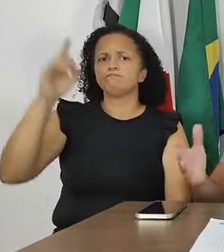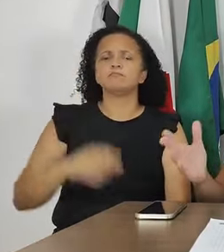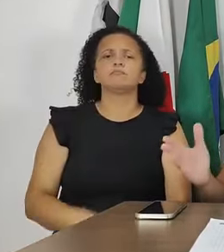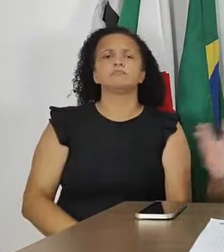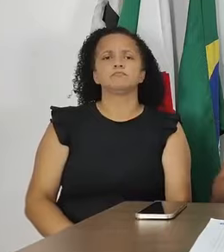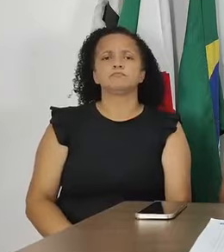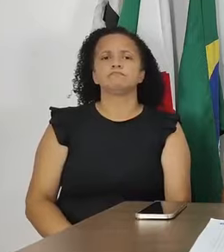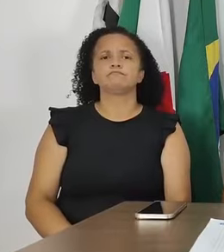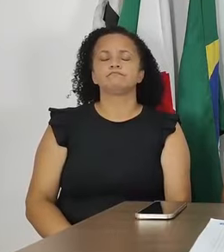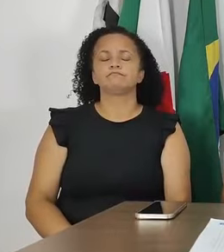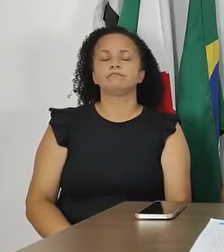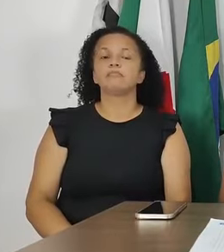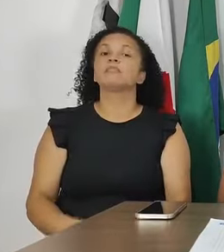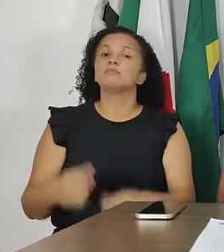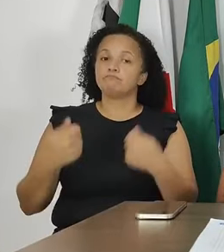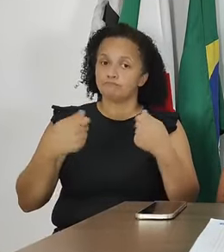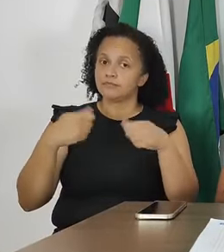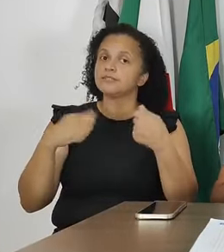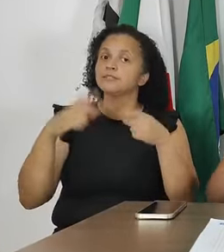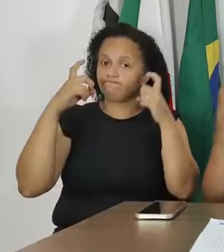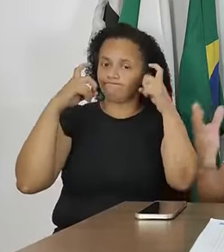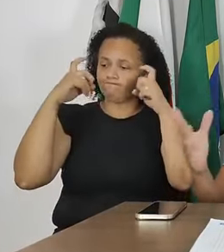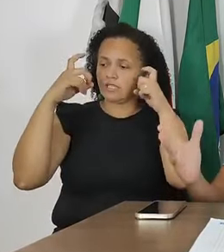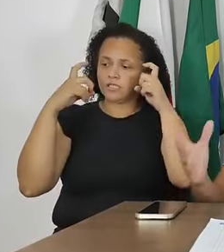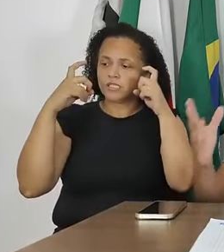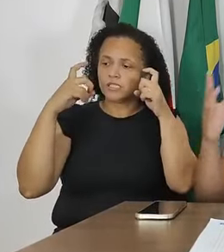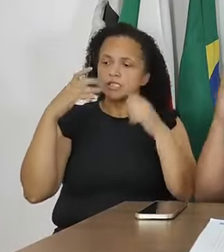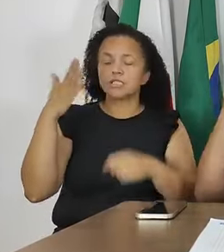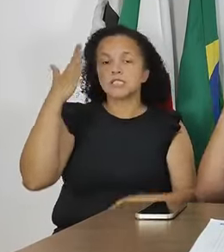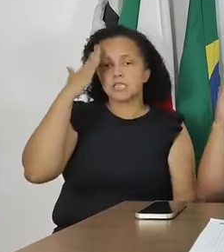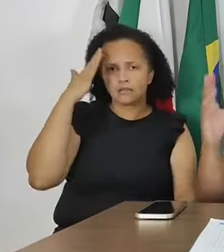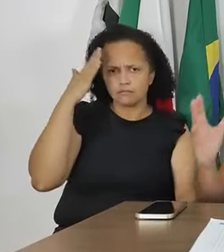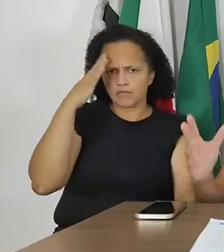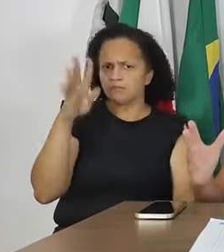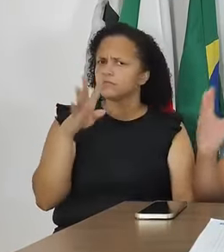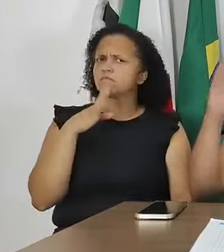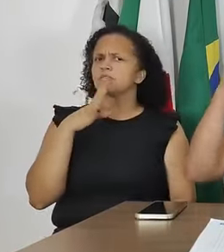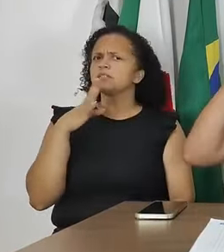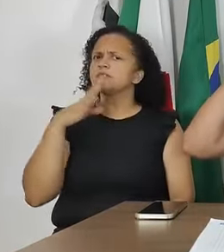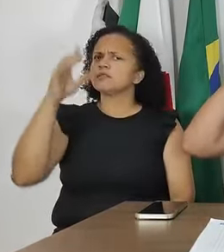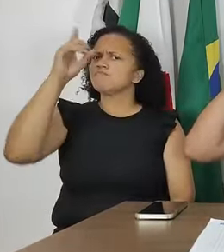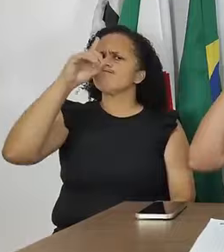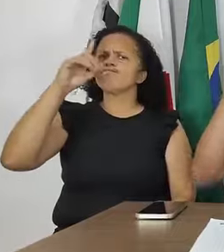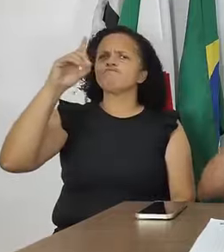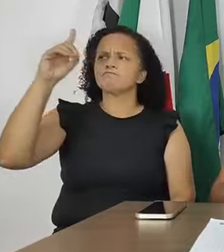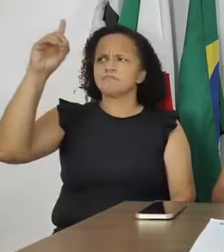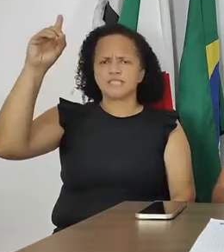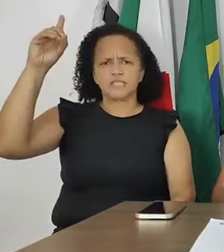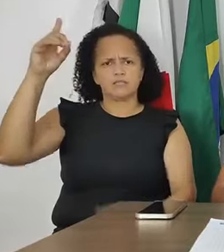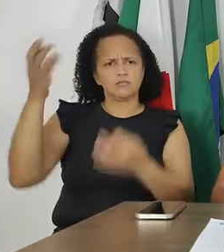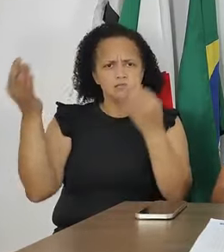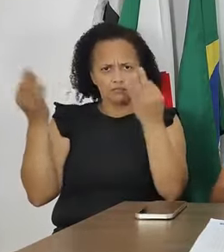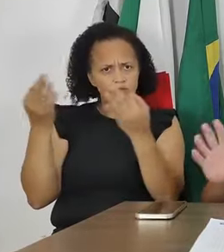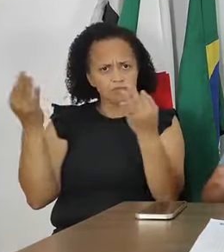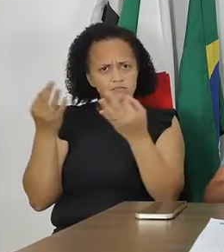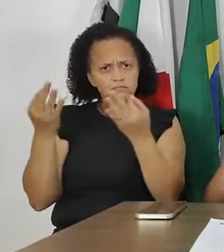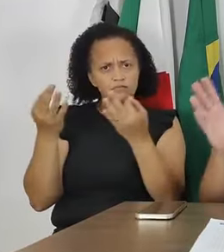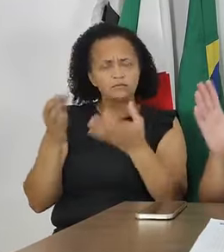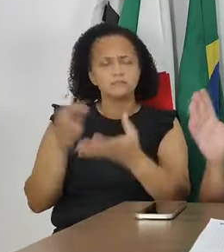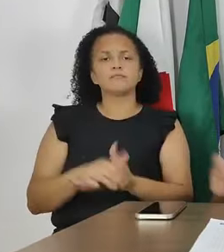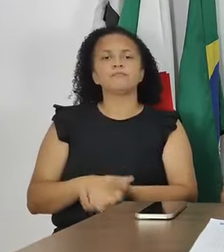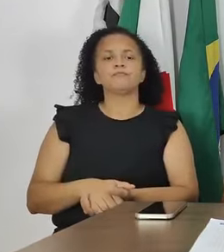Essa é uma preocupação que nós temos que ter. Conhecer a Deus de uma forma correta. E aí nós